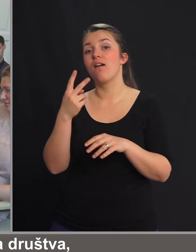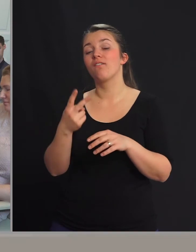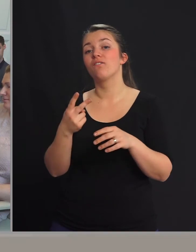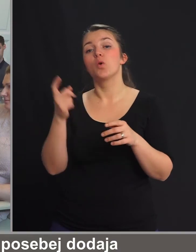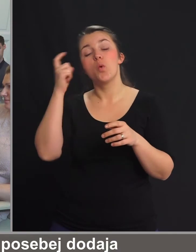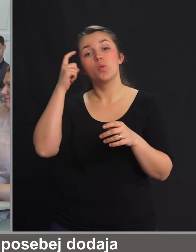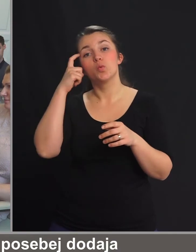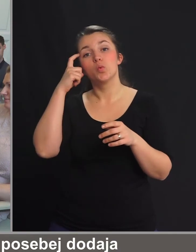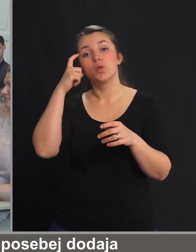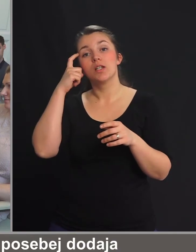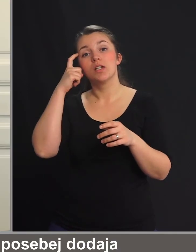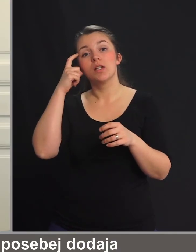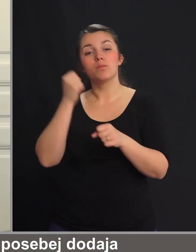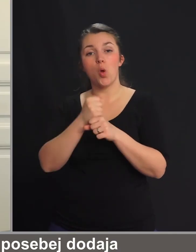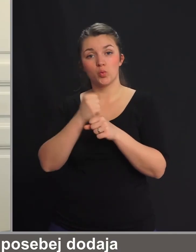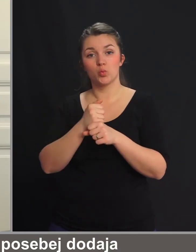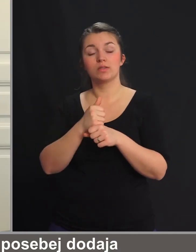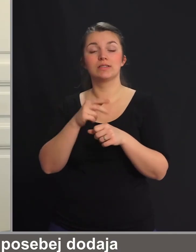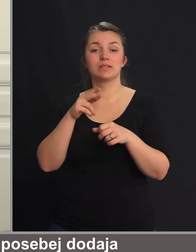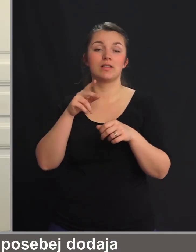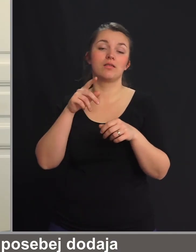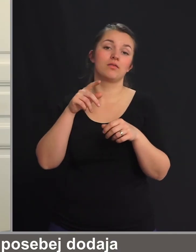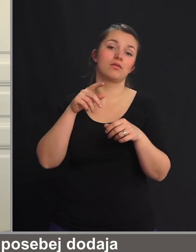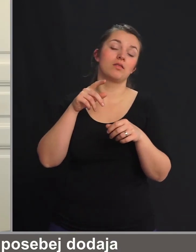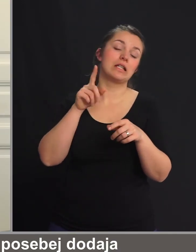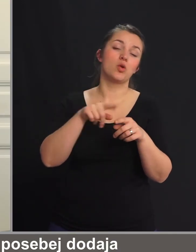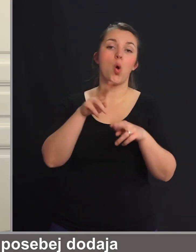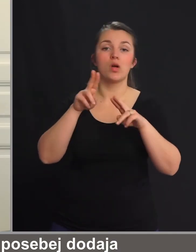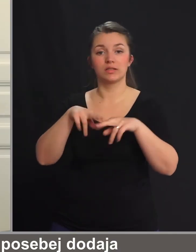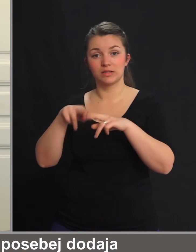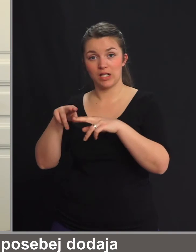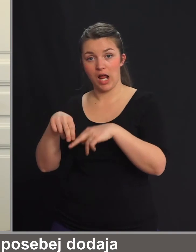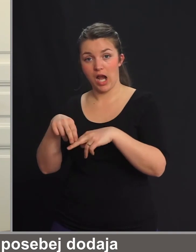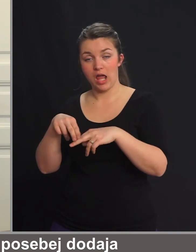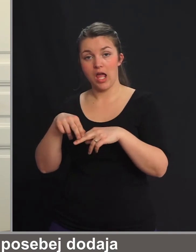Maribor v kulturni produkciji in ostalem